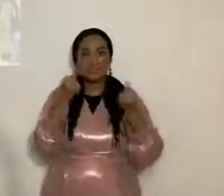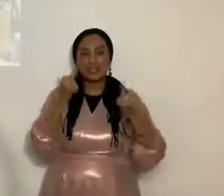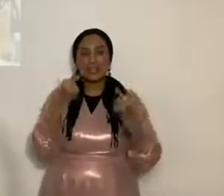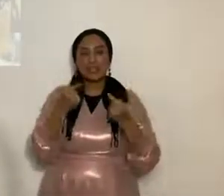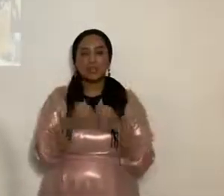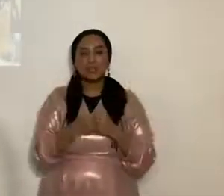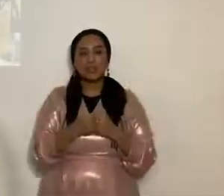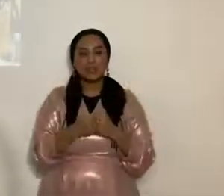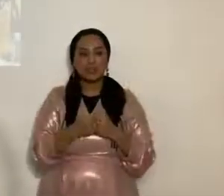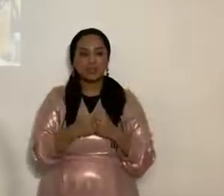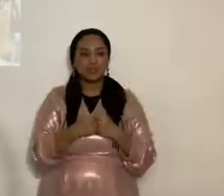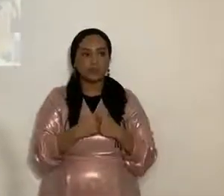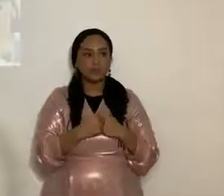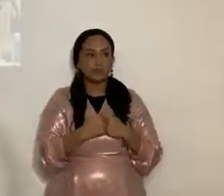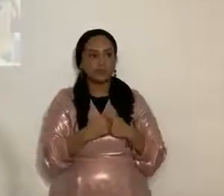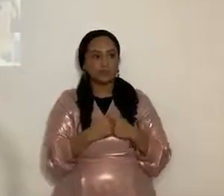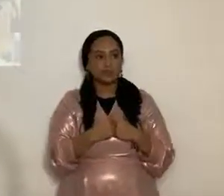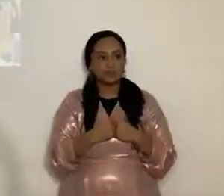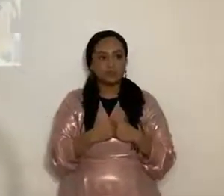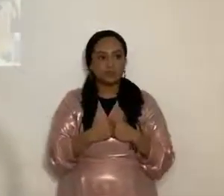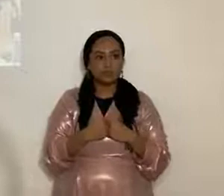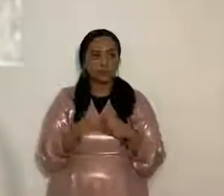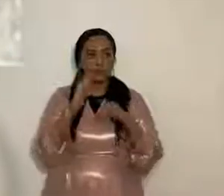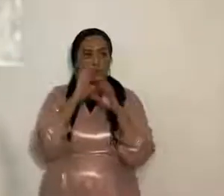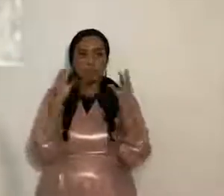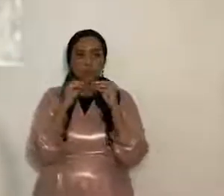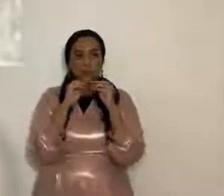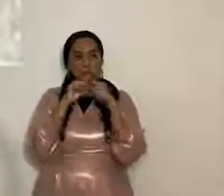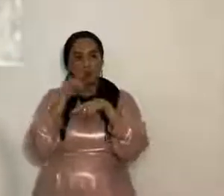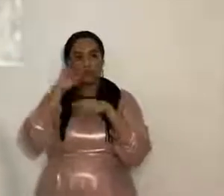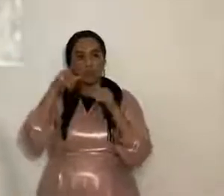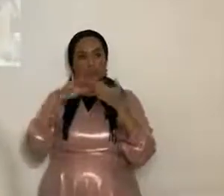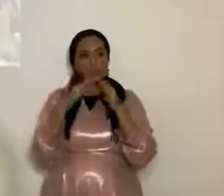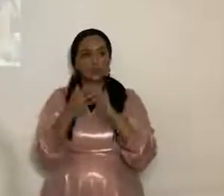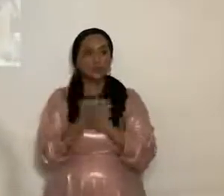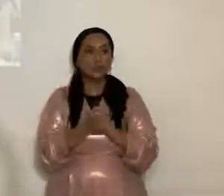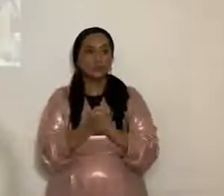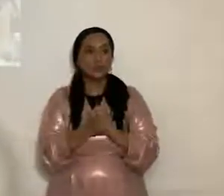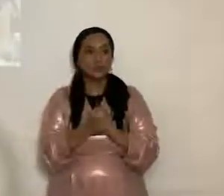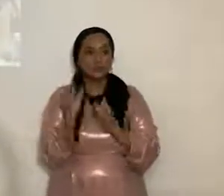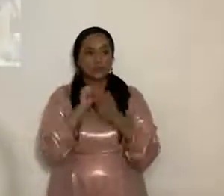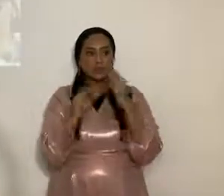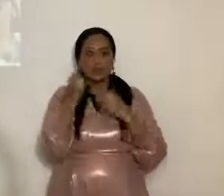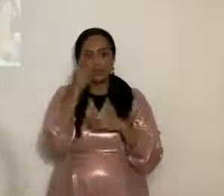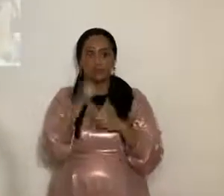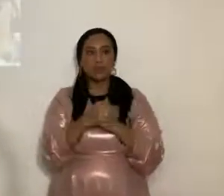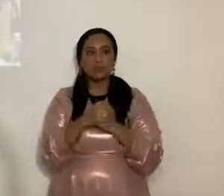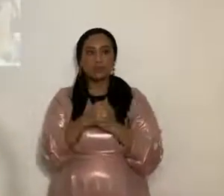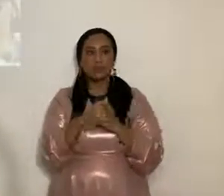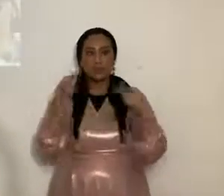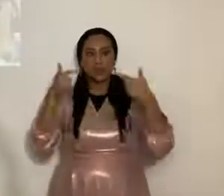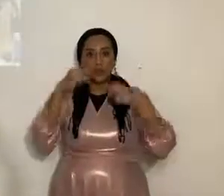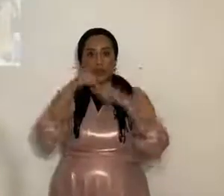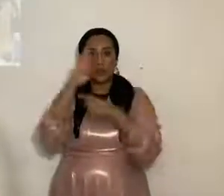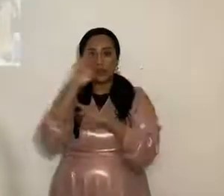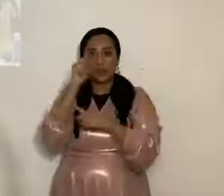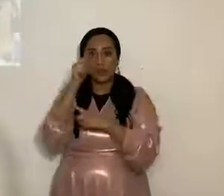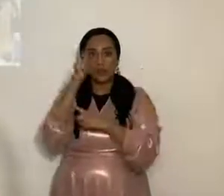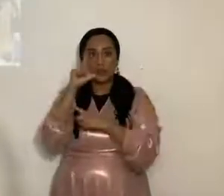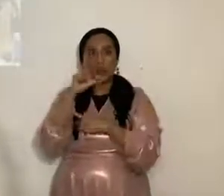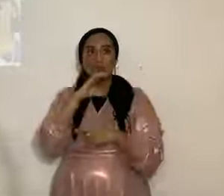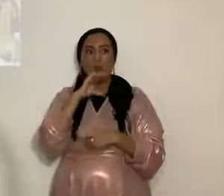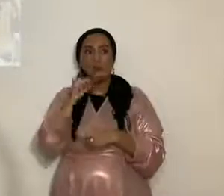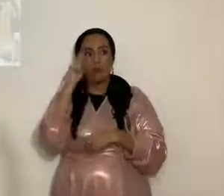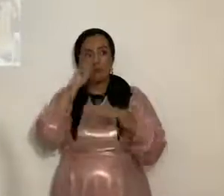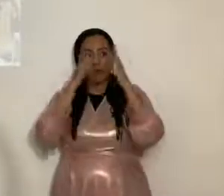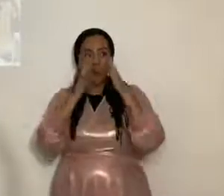las dos casas, ¿sí? Les hizo becerros para que ya no fueran a Jerusalén. Entonces, verso 11. Moraba entonces en Betel un viejo profeta, el cual